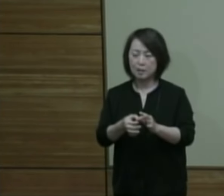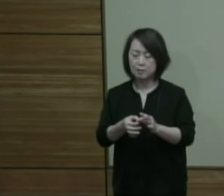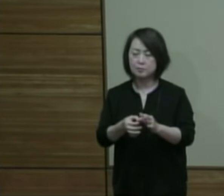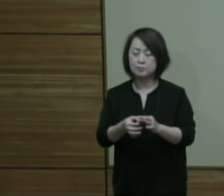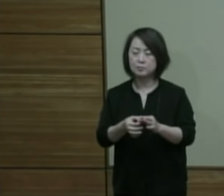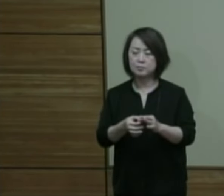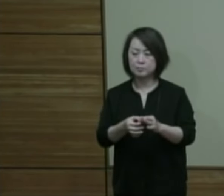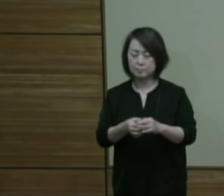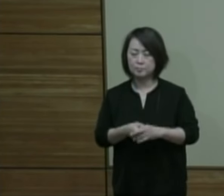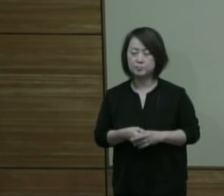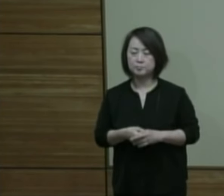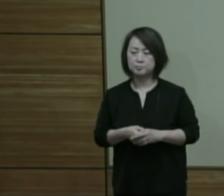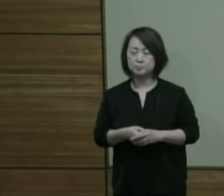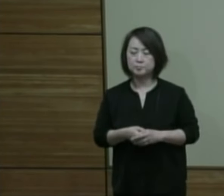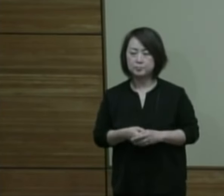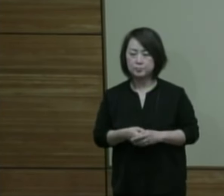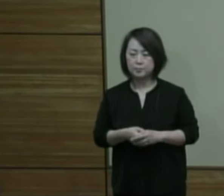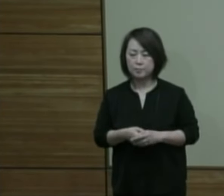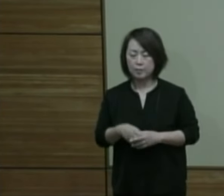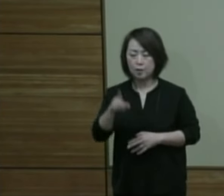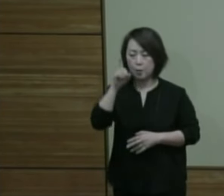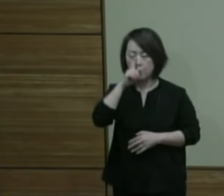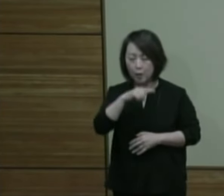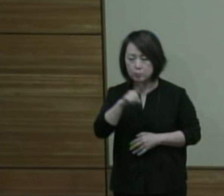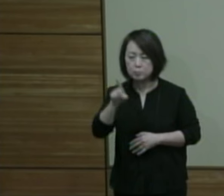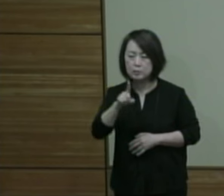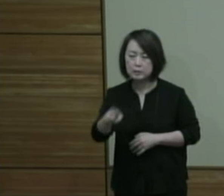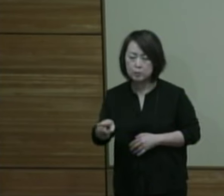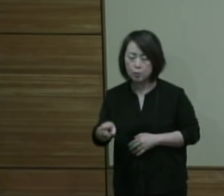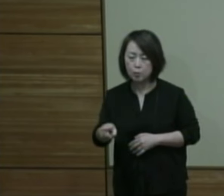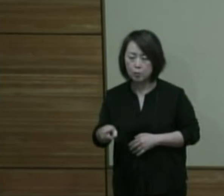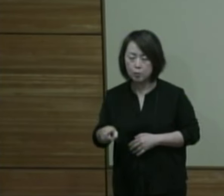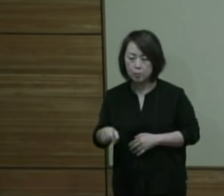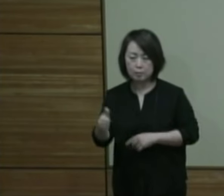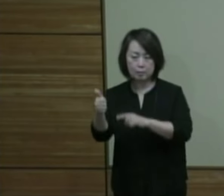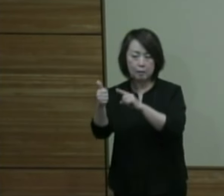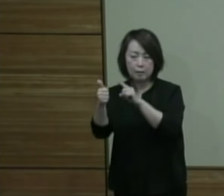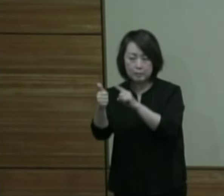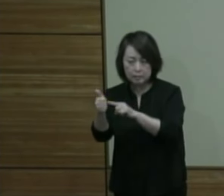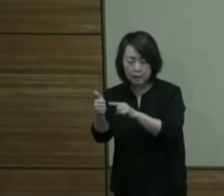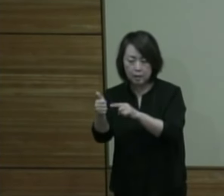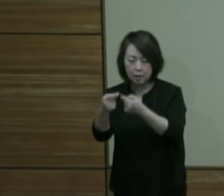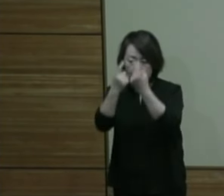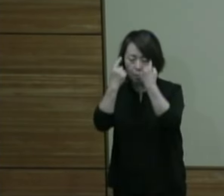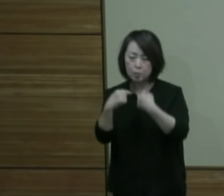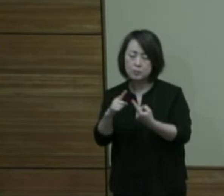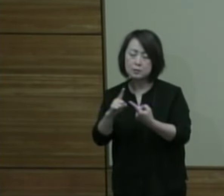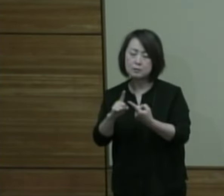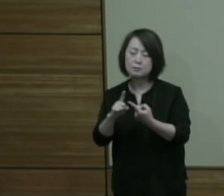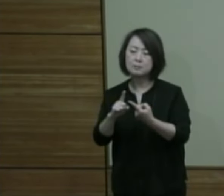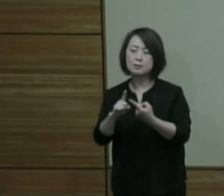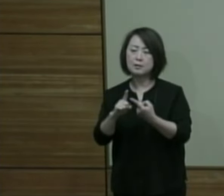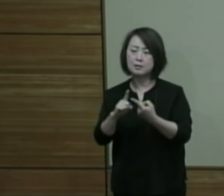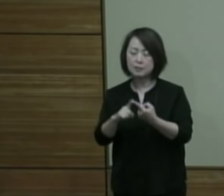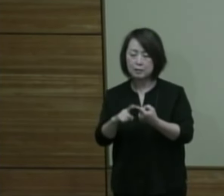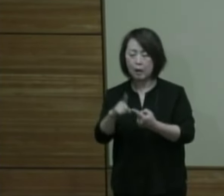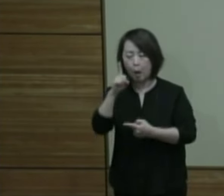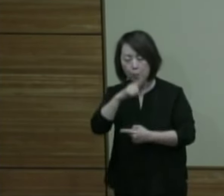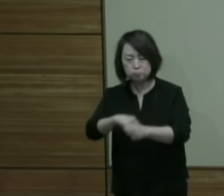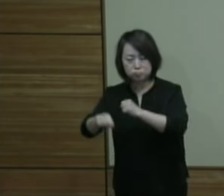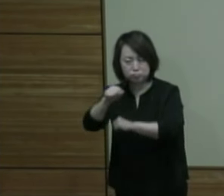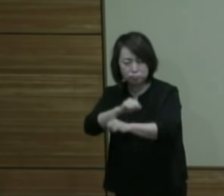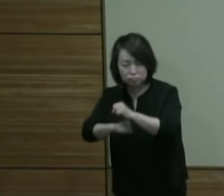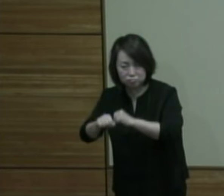の、まあ、悪い人が一人いて、その方の個人的な、まあ、悪い行